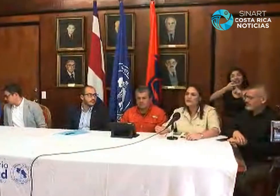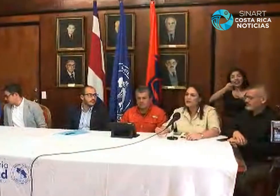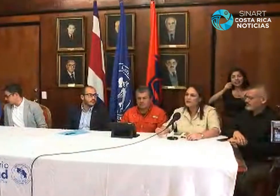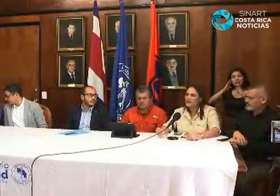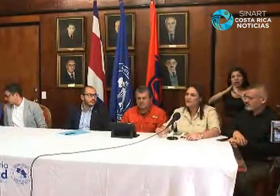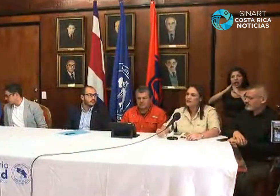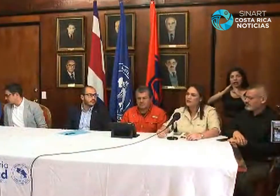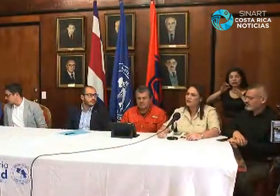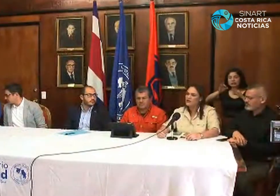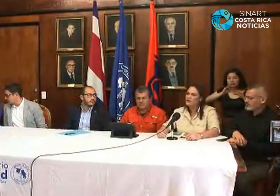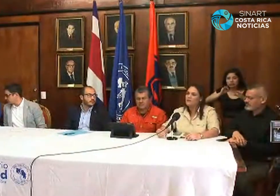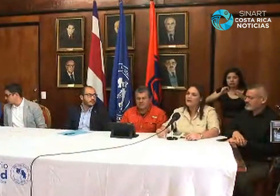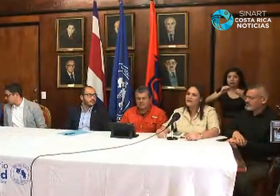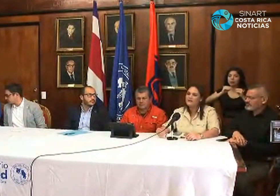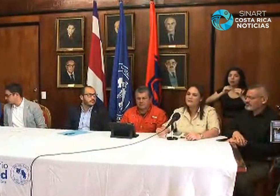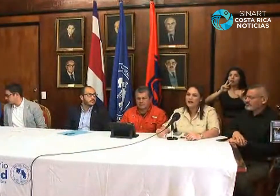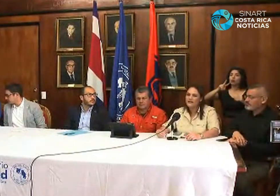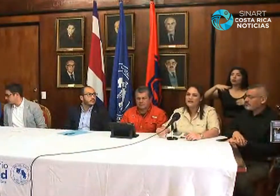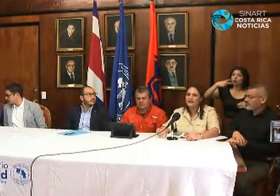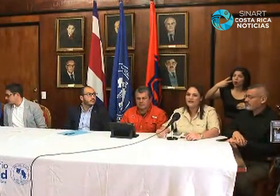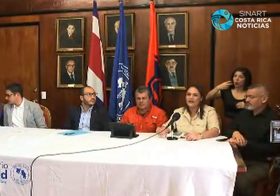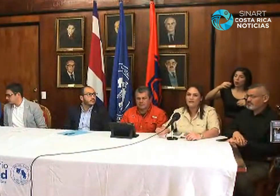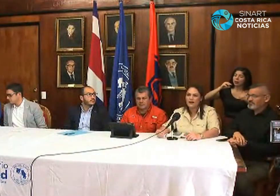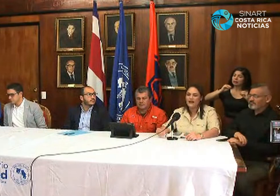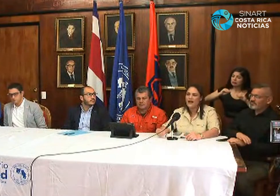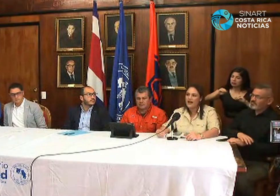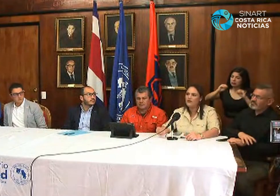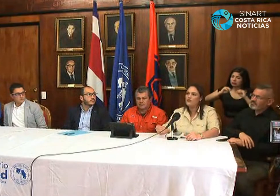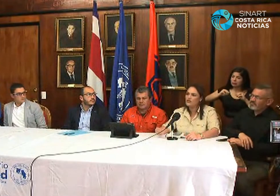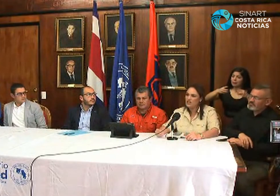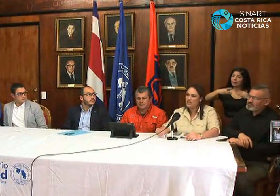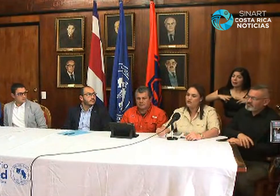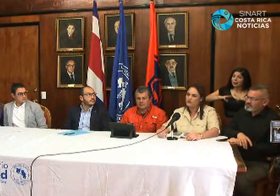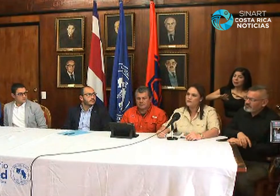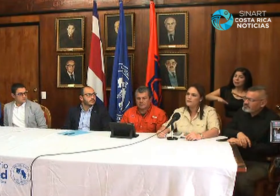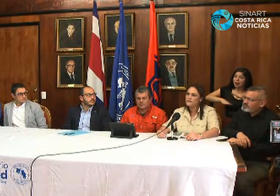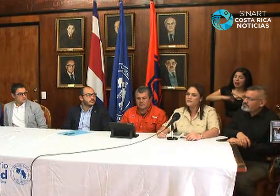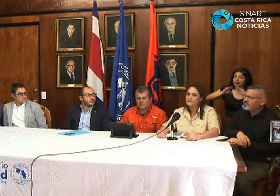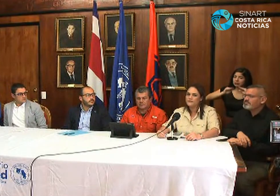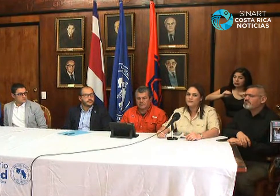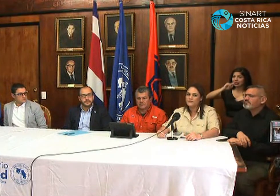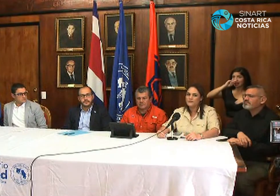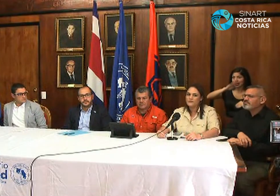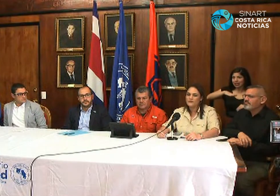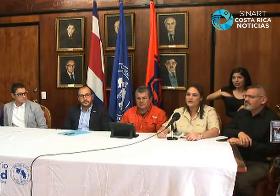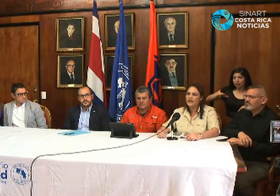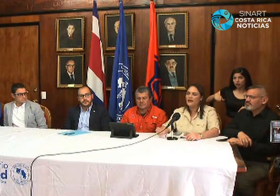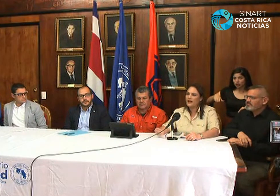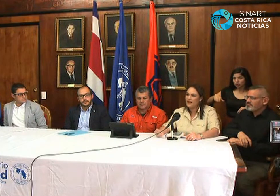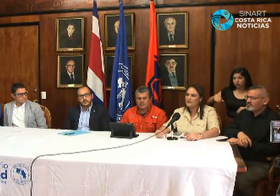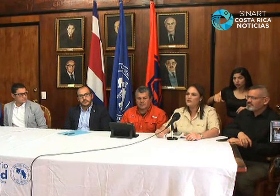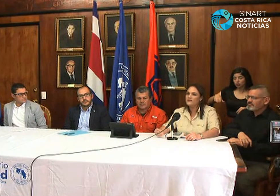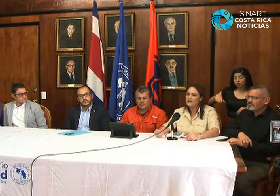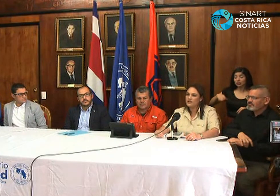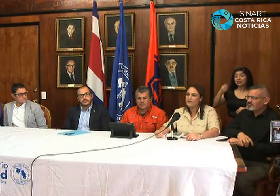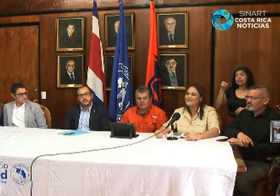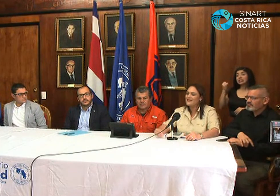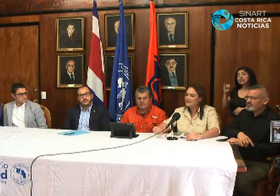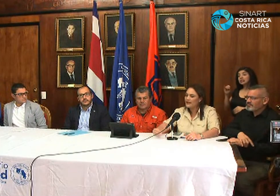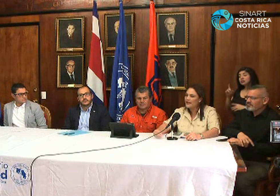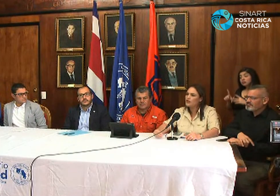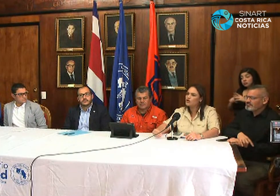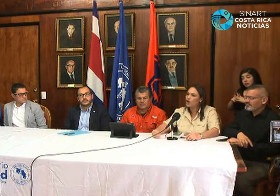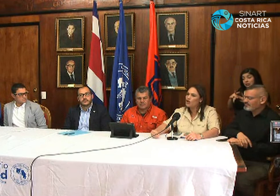un reforzamiento de medidas básicas que hay que manejar con los niños. Y en caso de